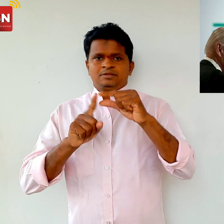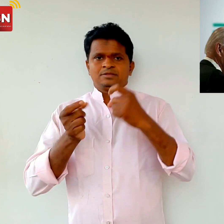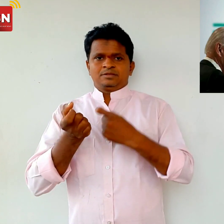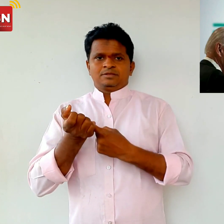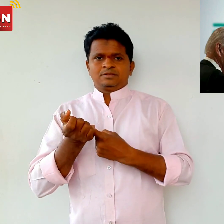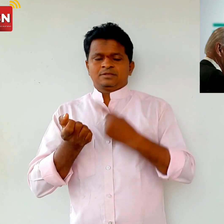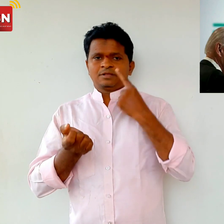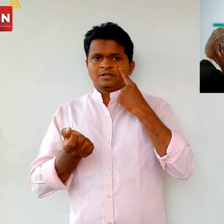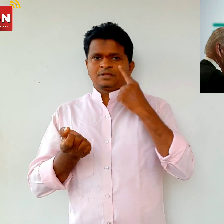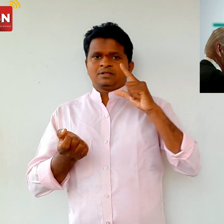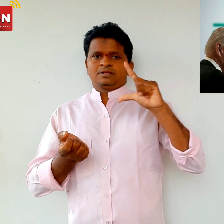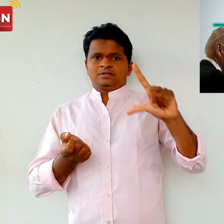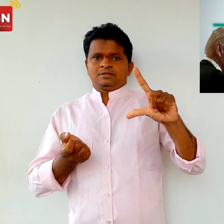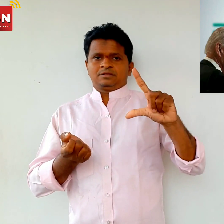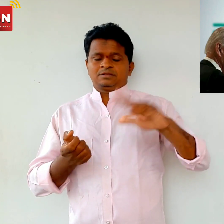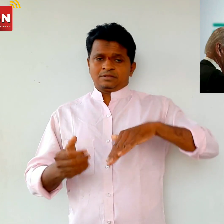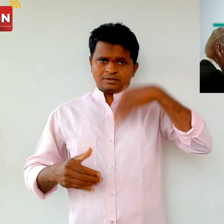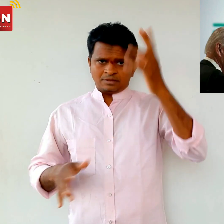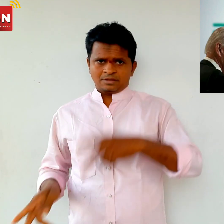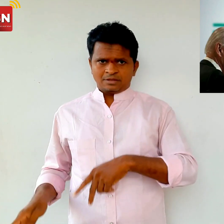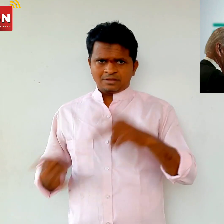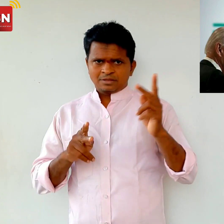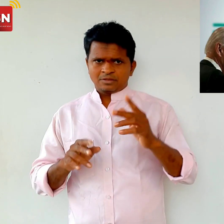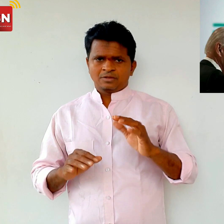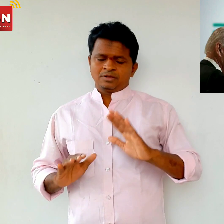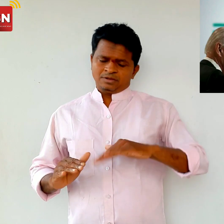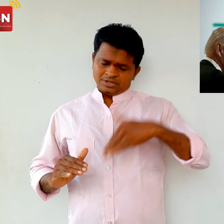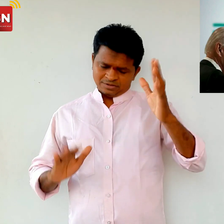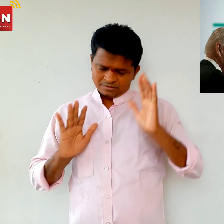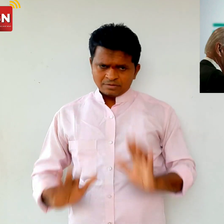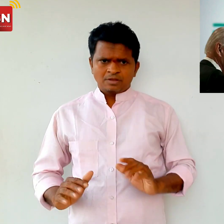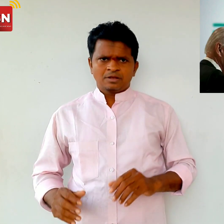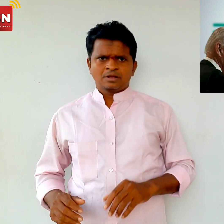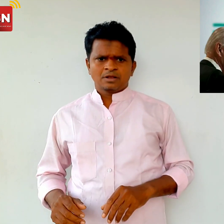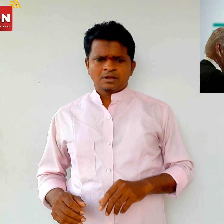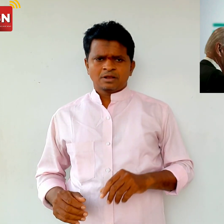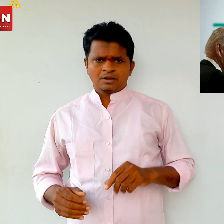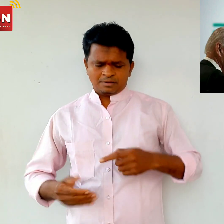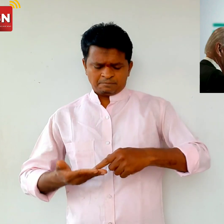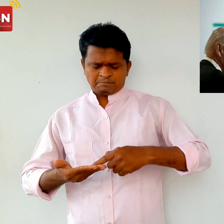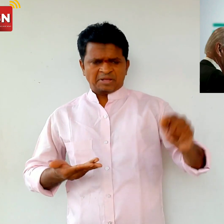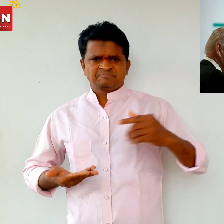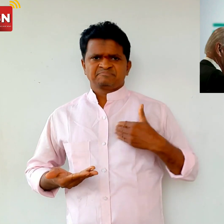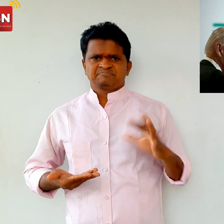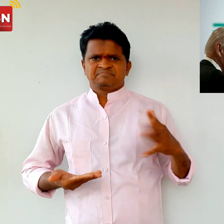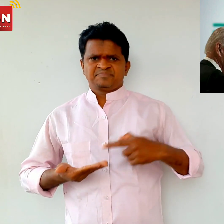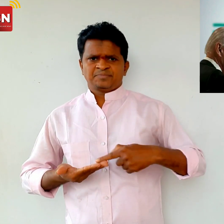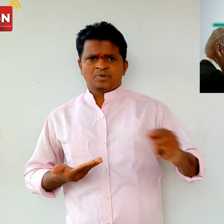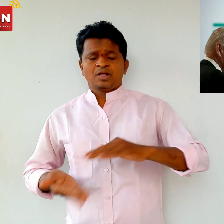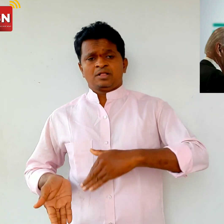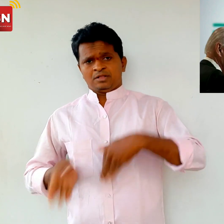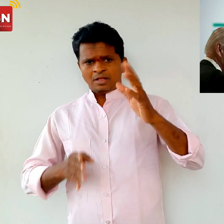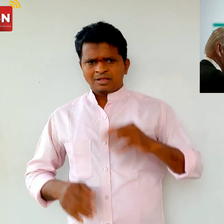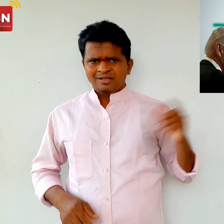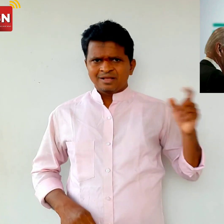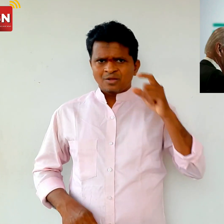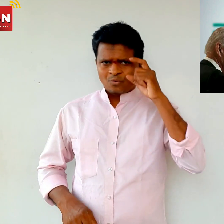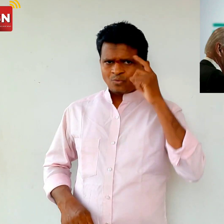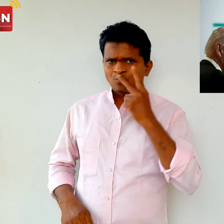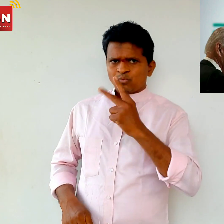మరత దాని తెలియదాన్ని భ్రమించి ఎక్కడికి వెళ్ళి పసుకొస్తున్నాడు. అక్కడనే మానవ కూడా నీ తగు